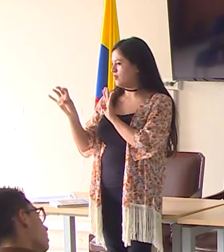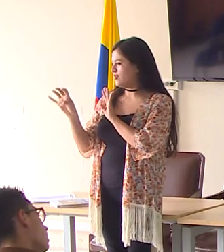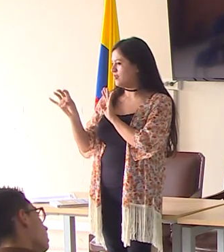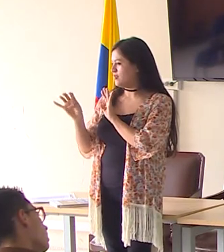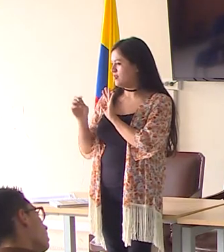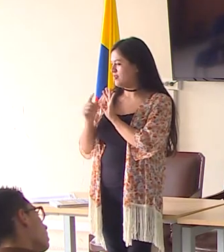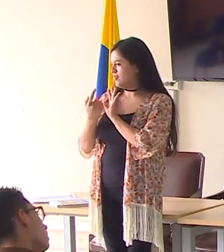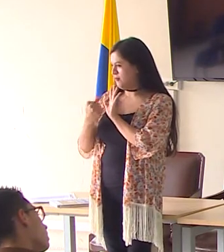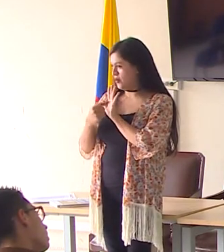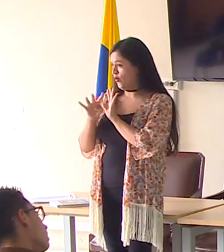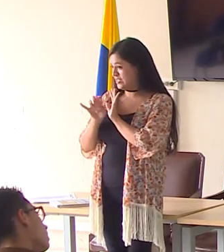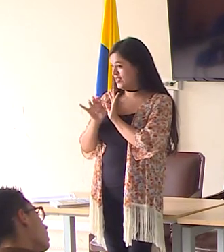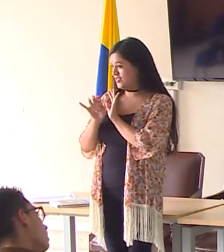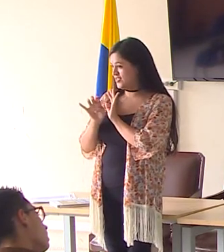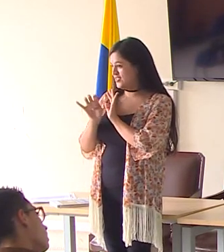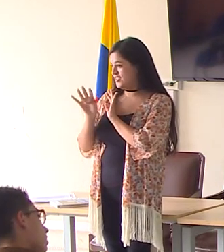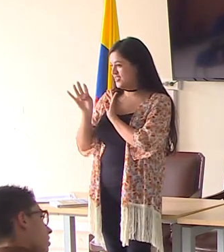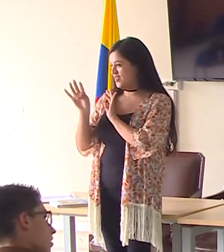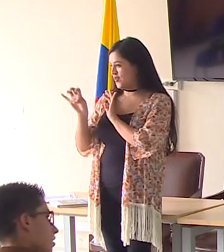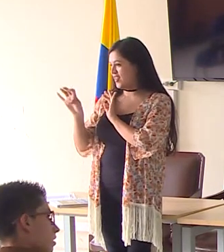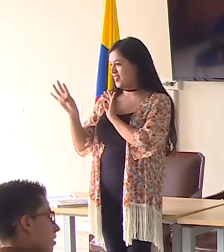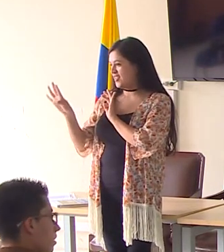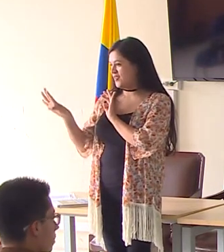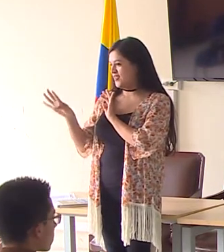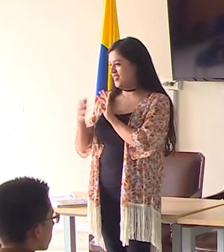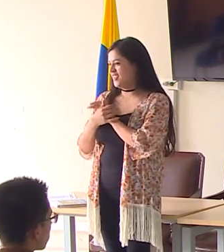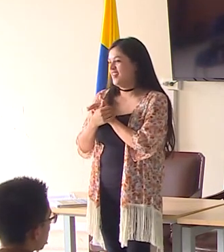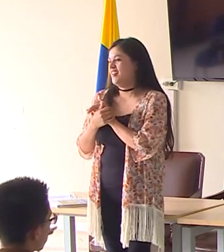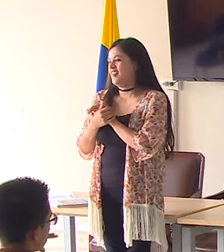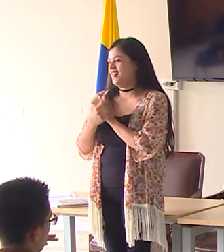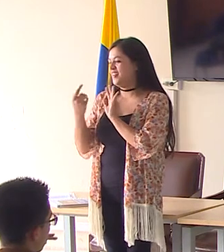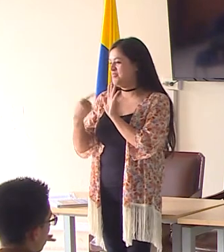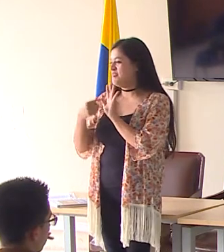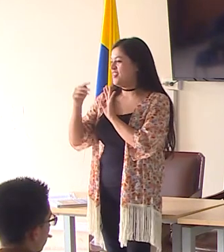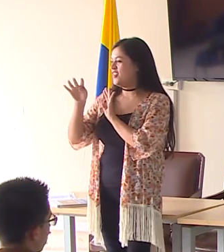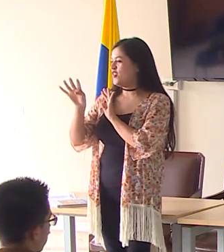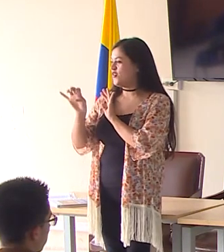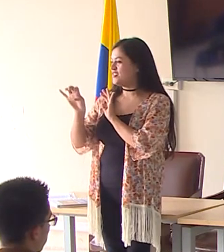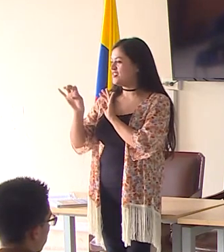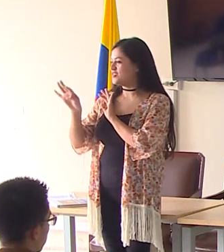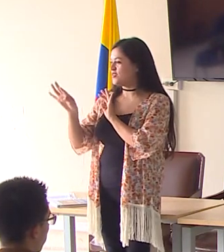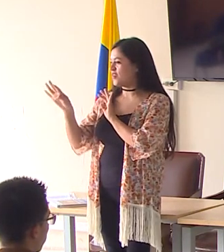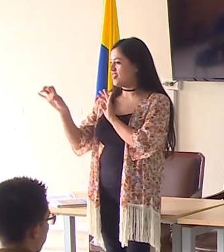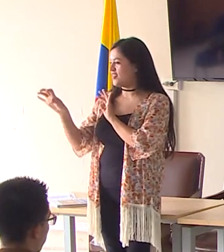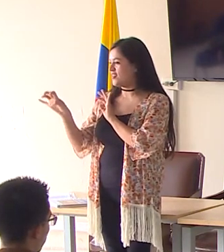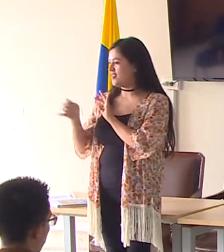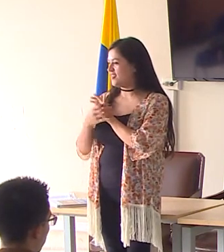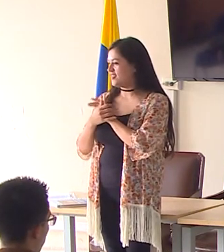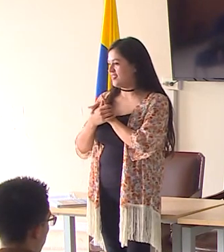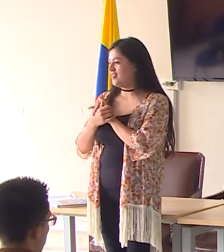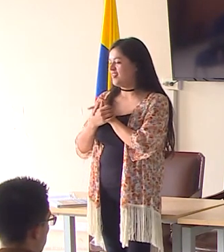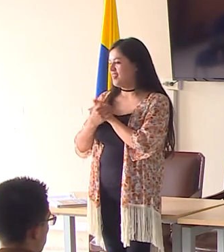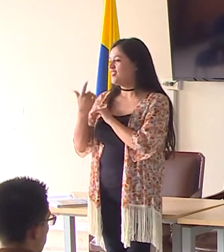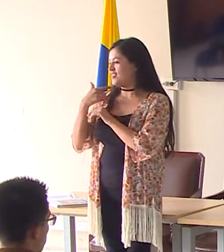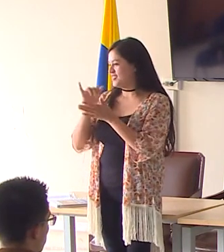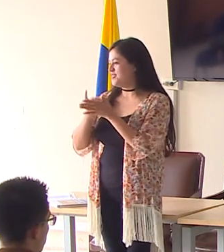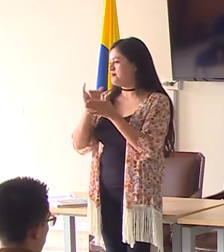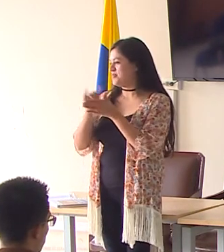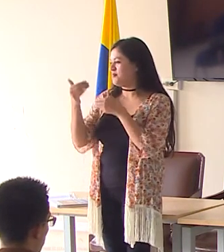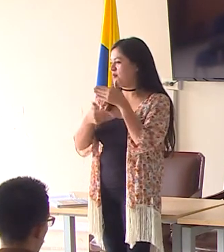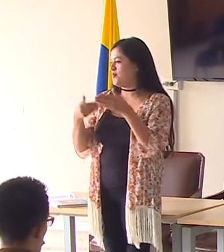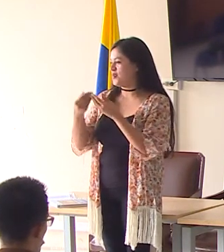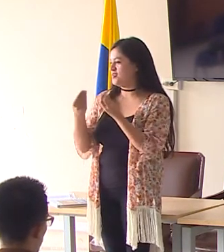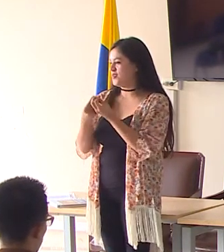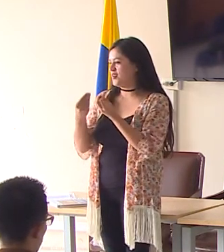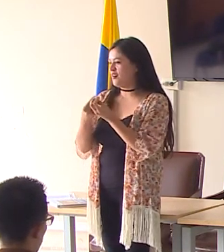gran parte de este crecimiento demográfico y urbano se da por procesos intraurbanos tanto por procesos de desplazamiento de población